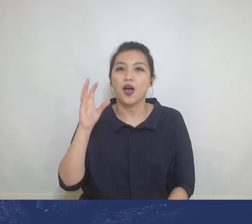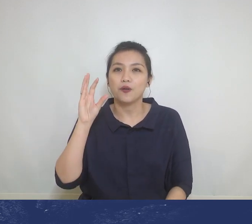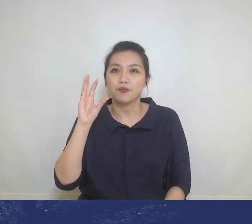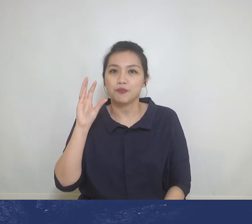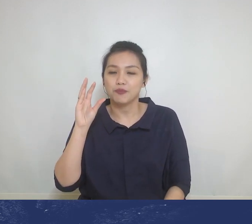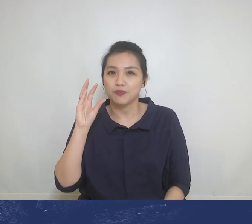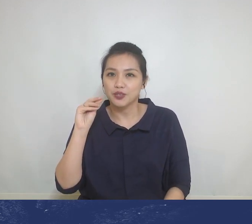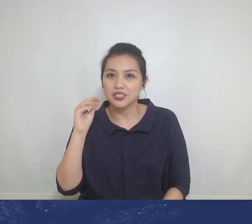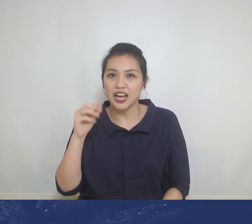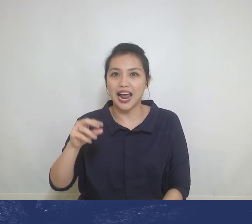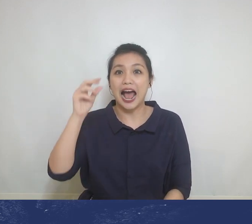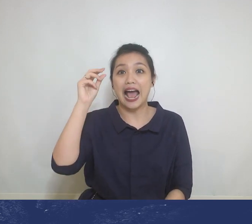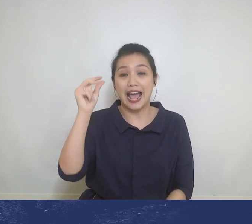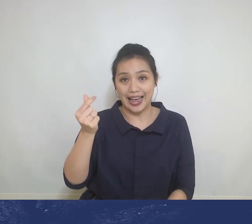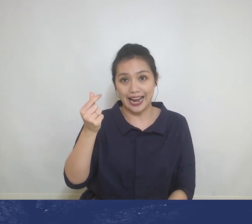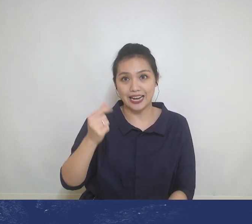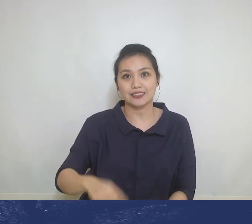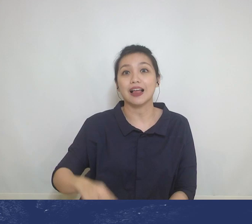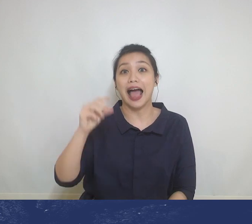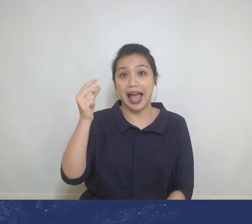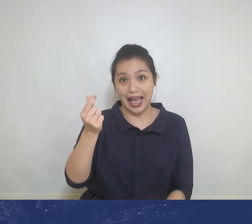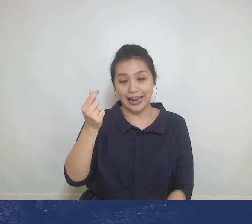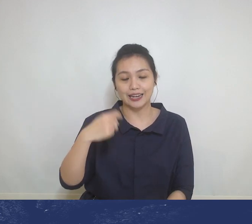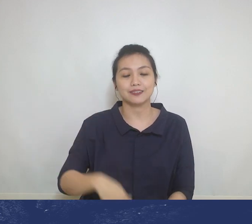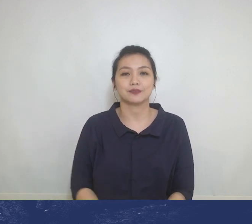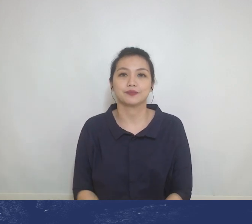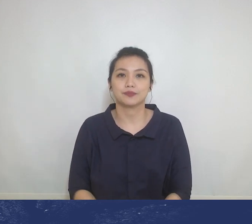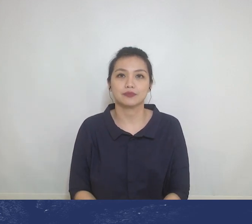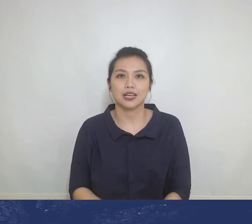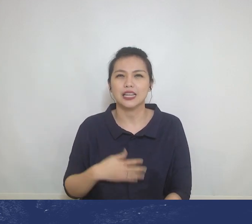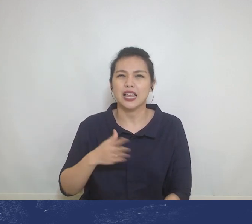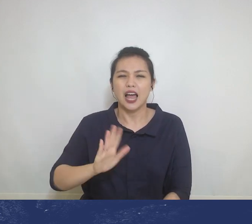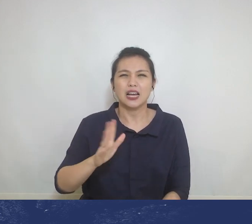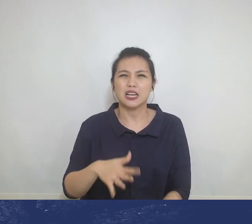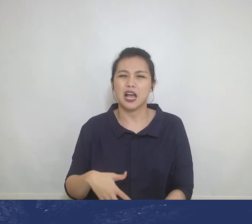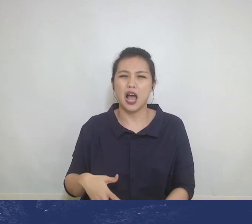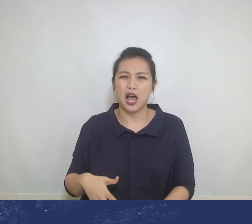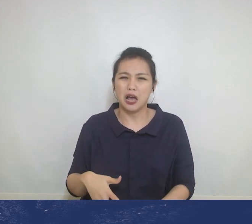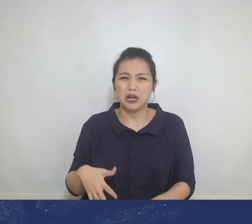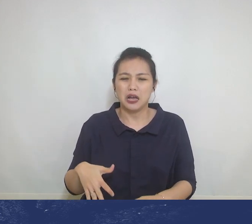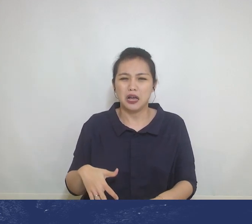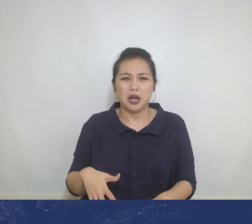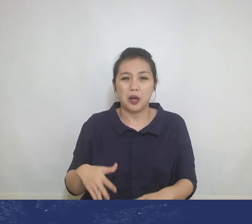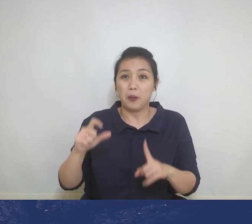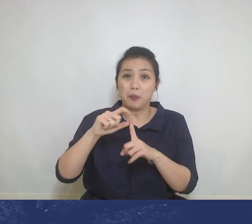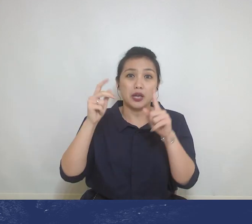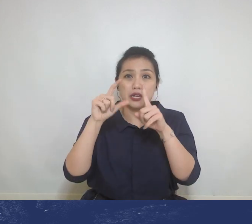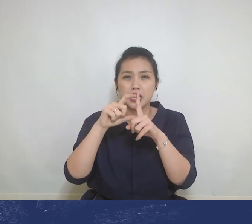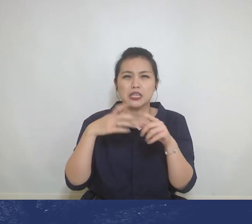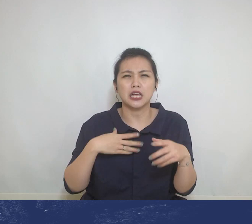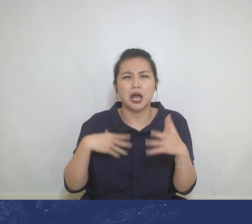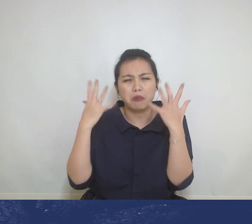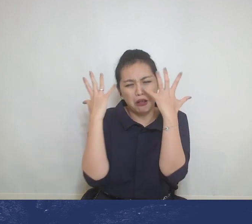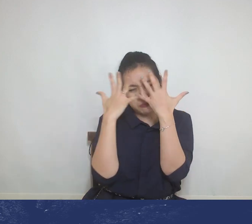L. Saya susah ngomongnya. Dan itu membuat saya itu tidak confident. Membuat saya itu kayaknya